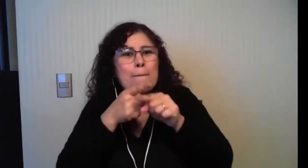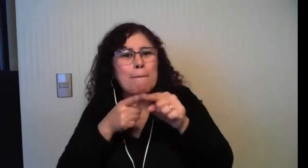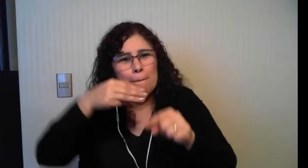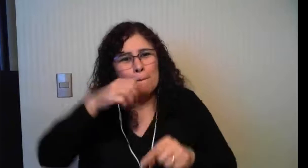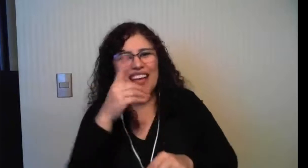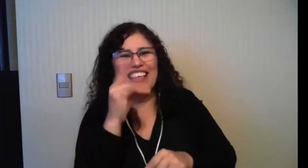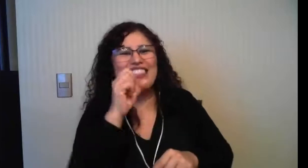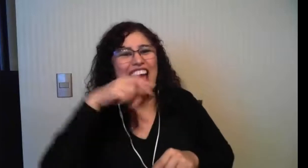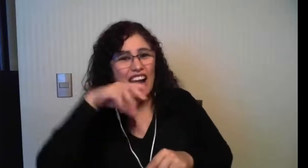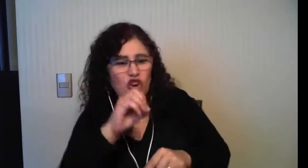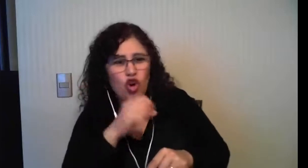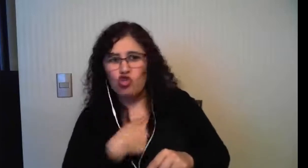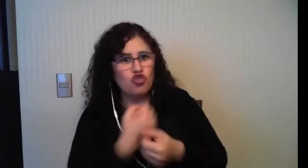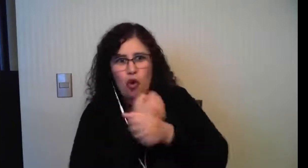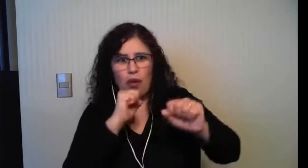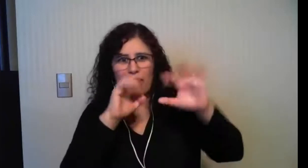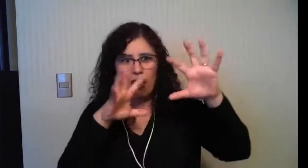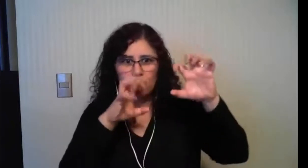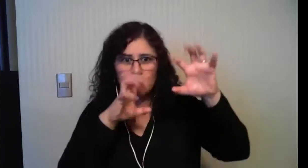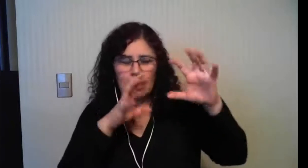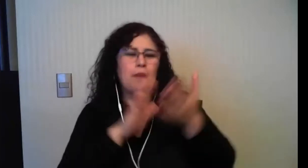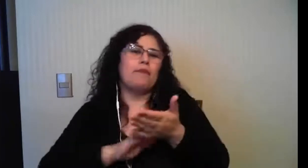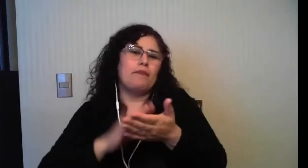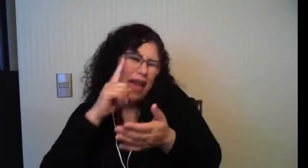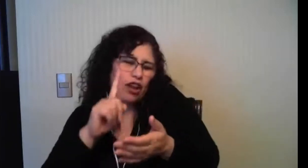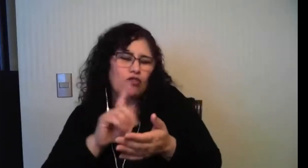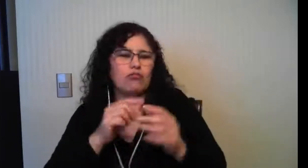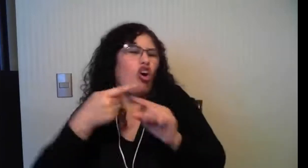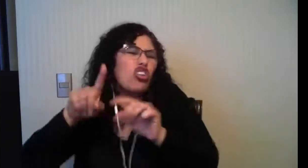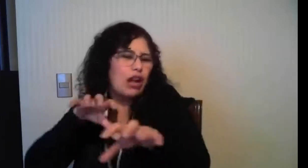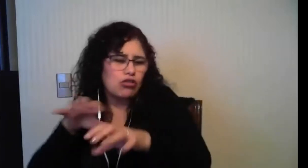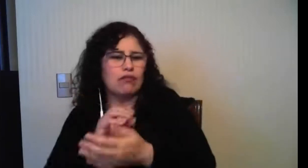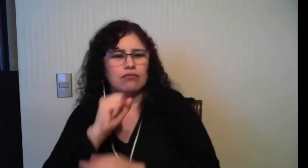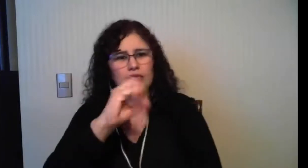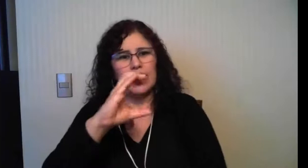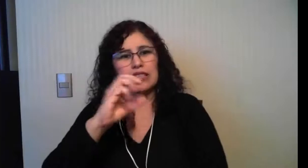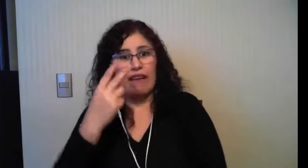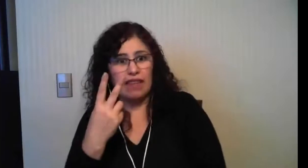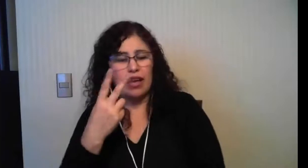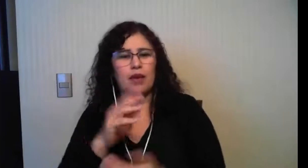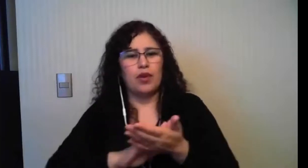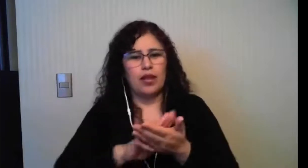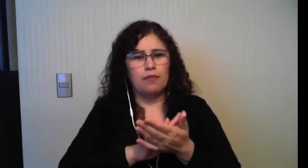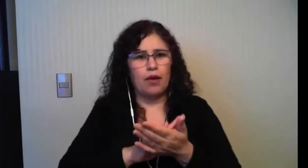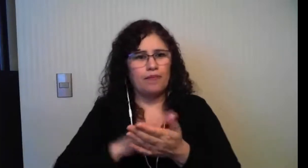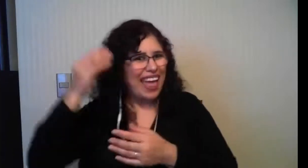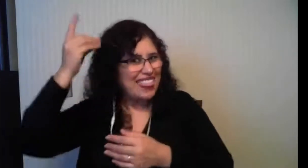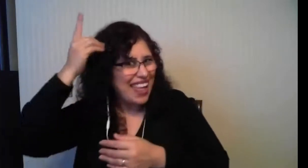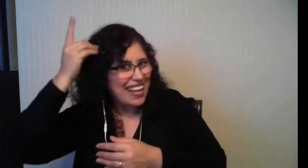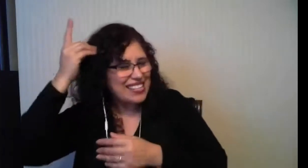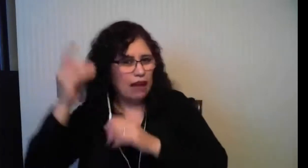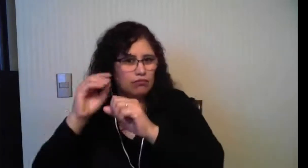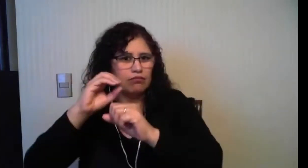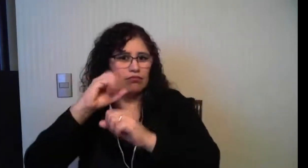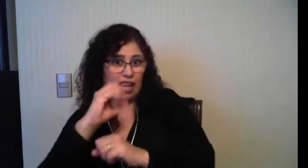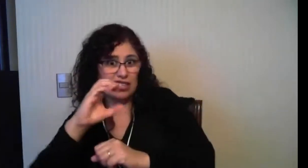¿ya? Pero si a mí me diera un accidente vascular encefálico en la corteza motora izquierda, perdón, derecha, ¿ya?